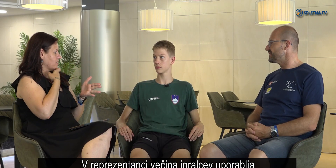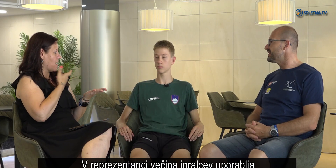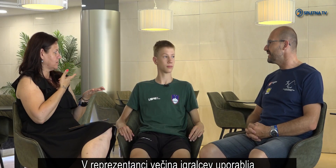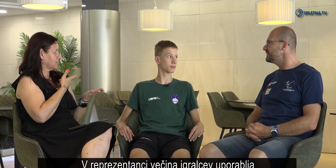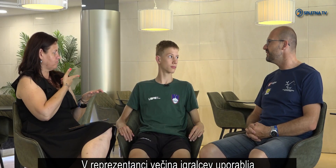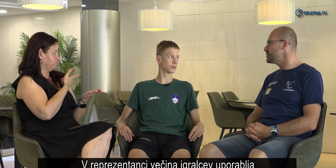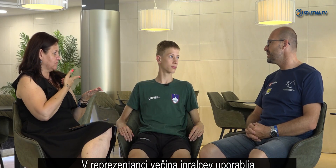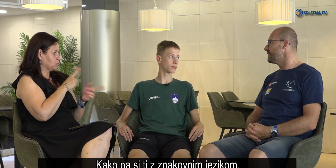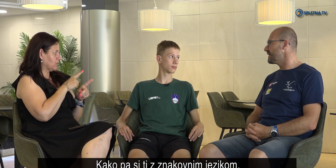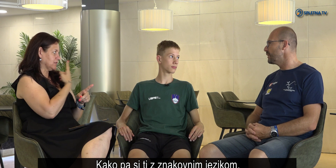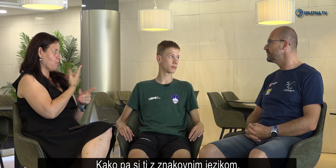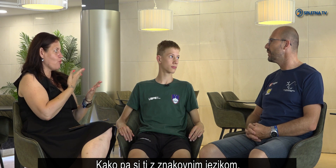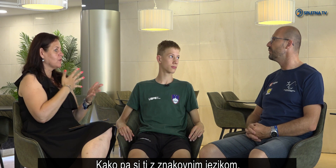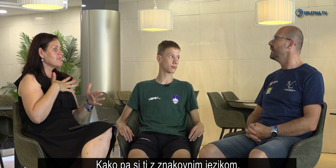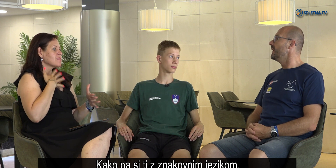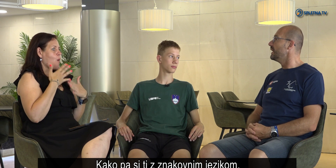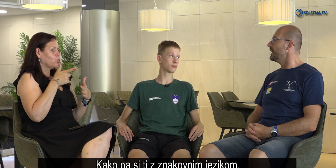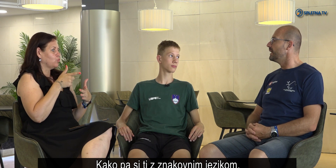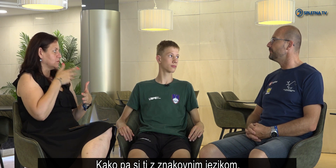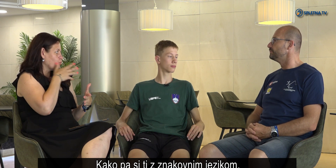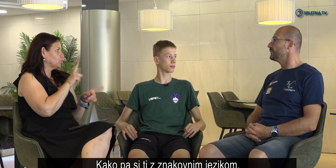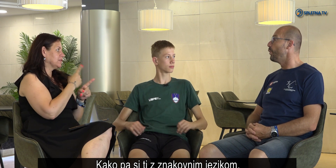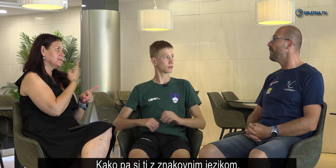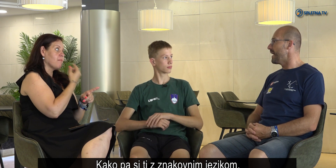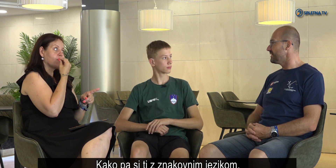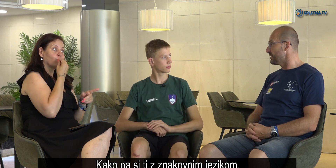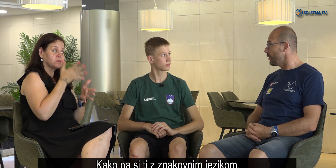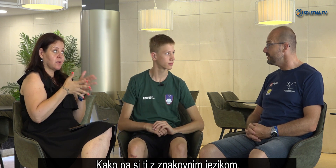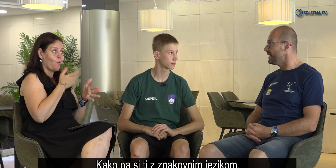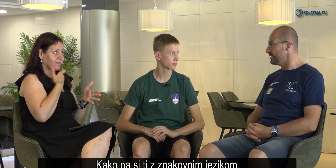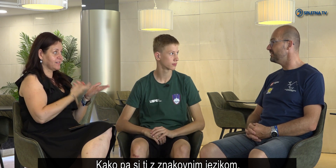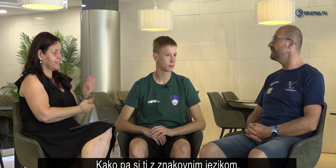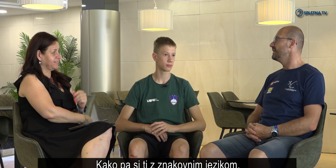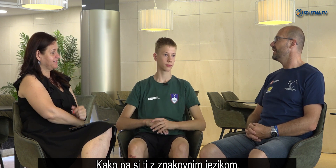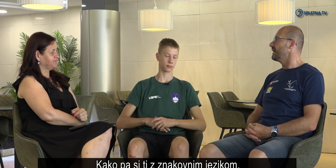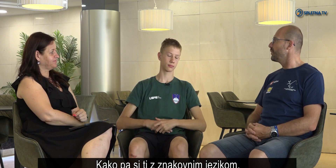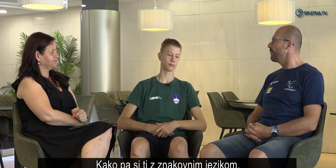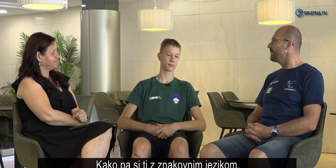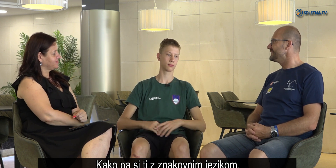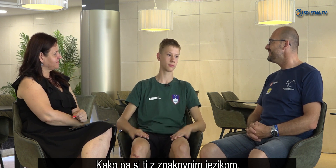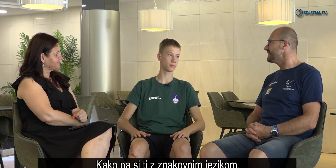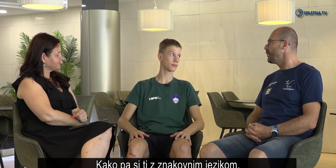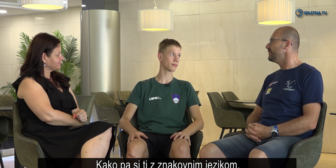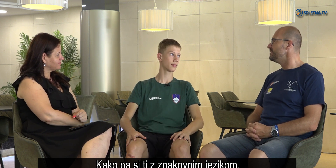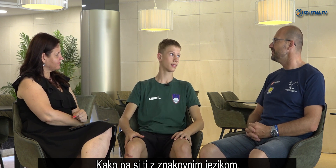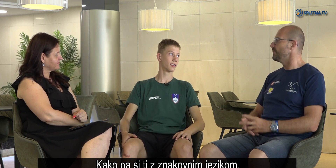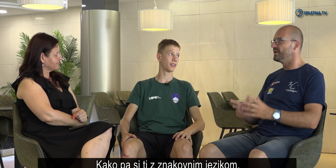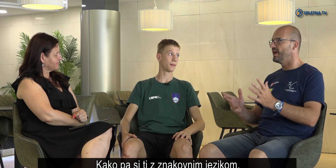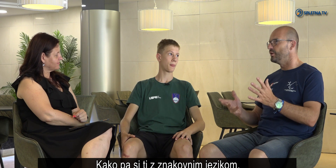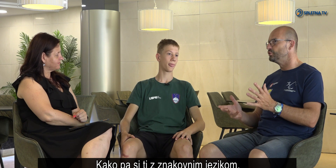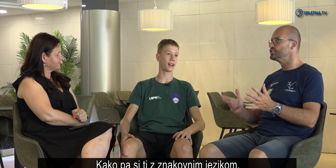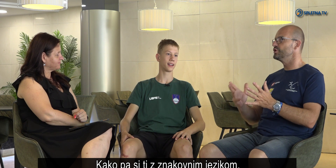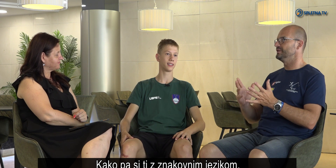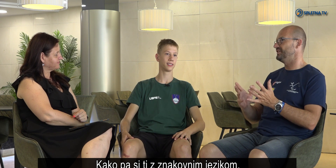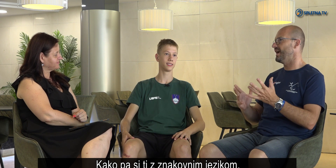V reprezentanci večina igralcev uporablja znakovni jezik. Kako pa si ti z znakovnim jezikom te